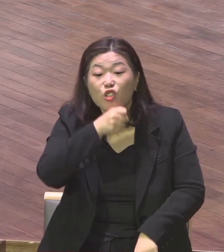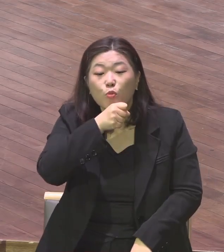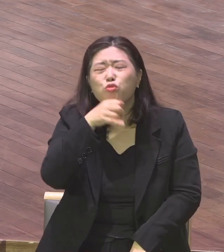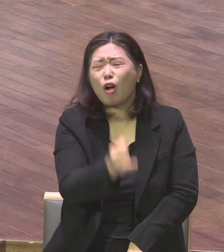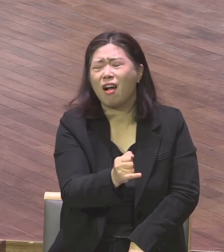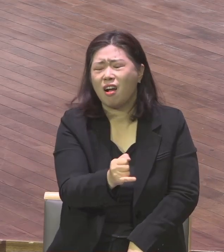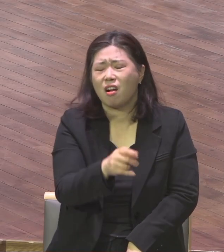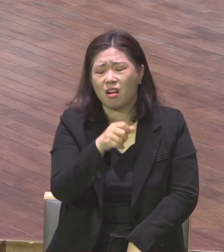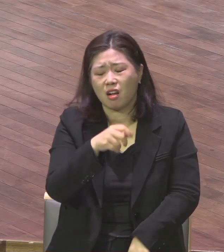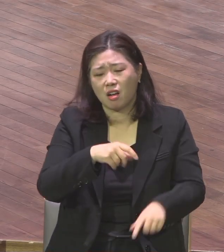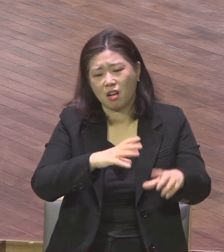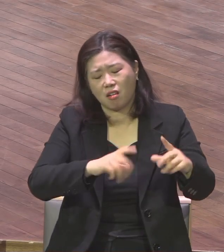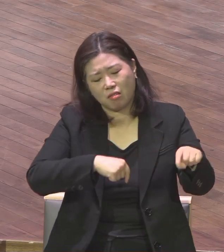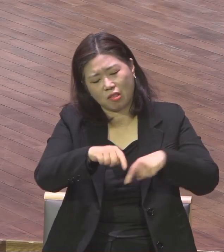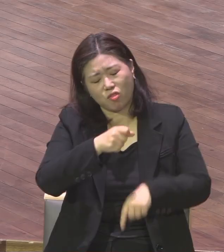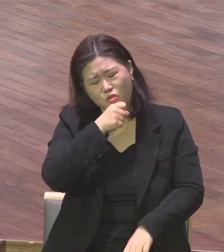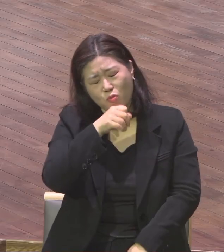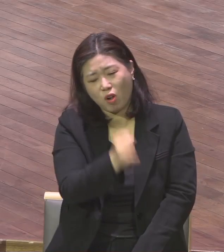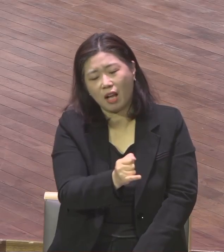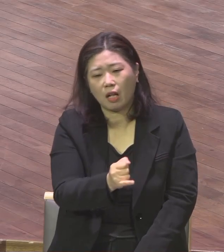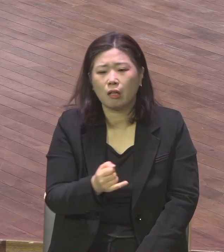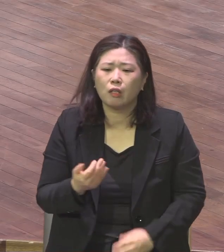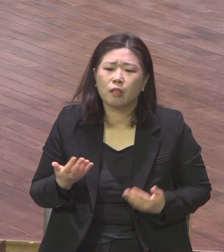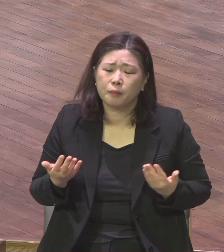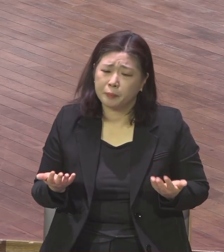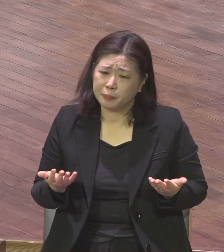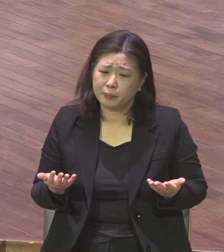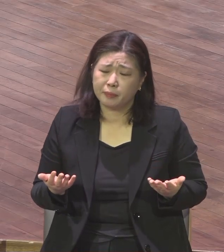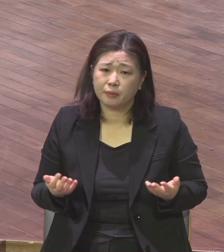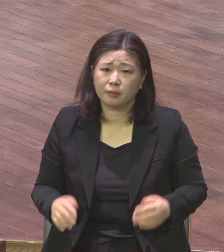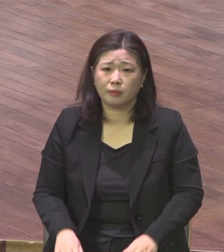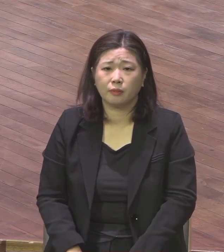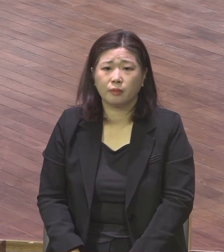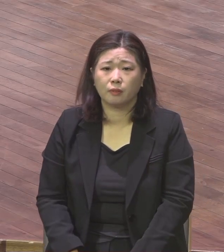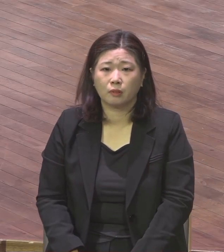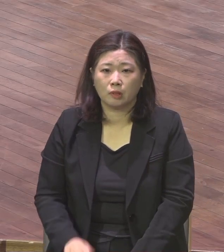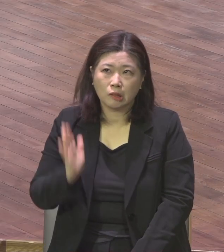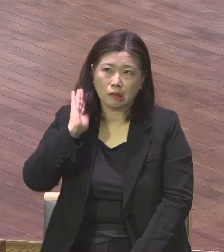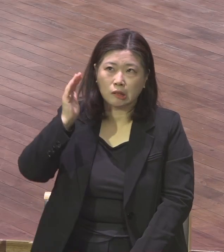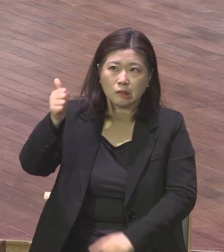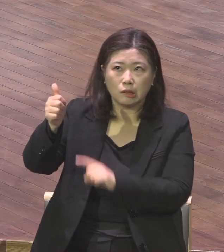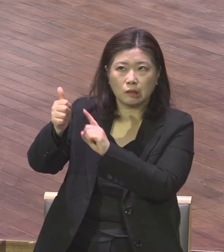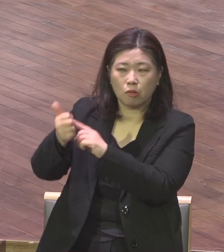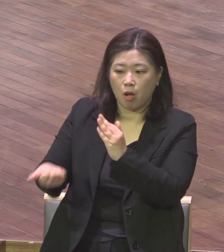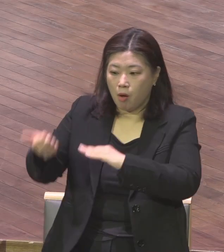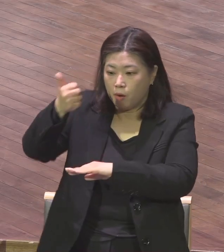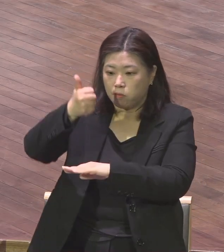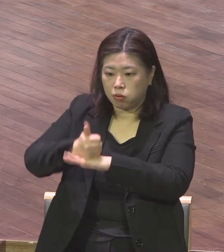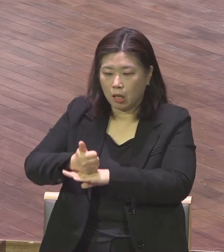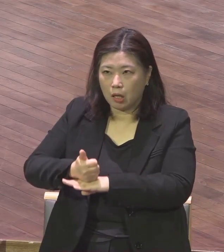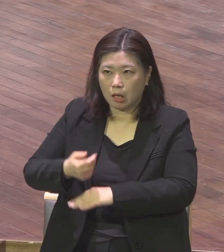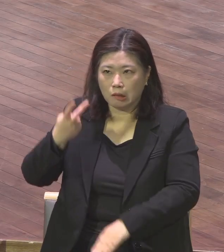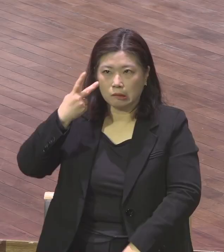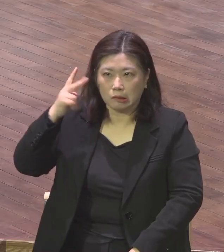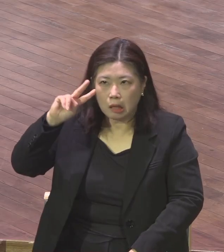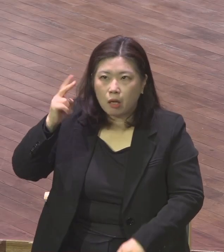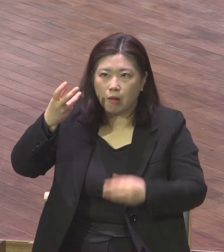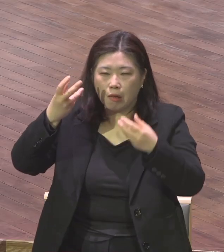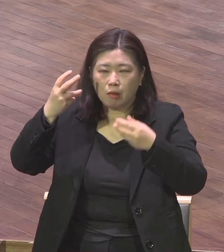무슨 이 시대에 무슨 참 한 사람의 결단을 잘못해 나라가 엉망이 돼버려.